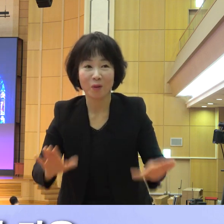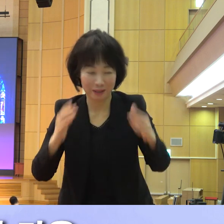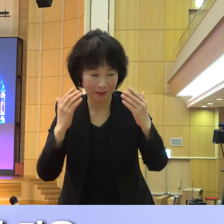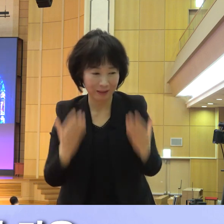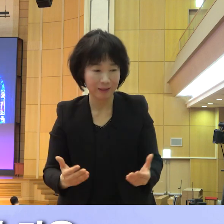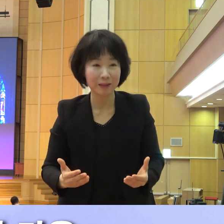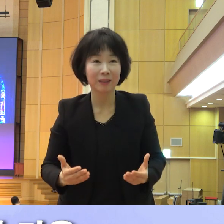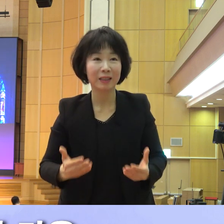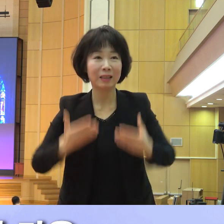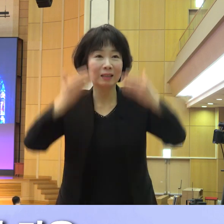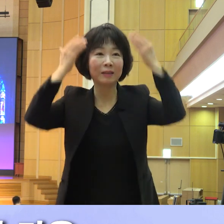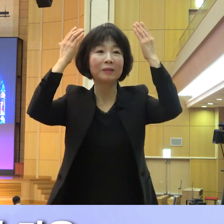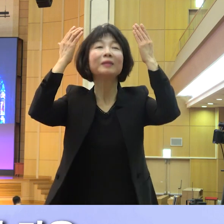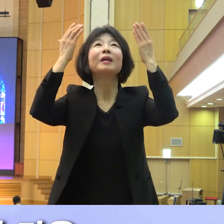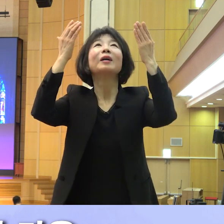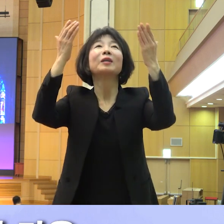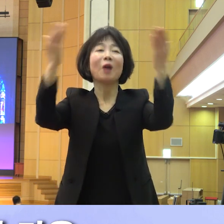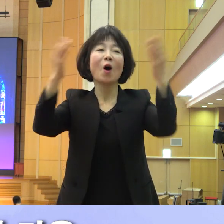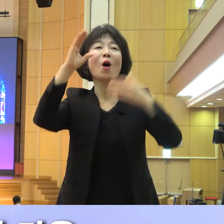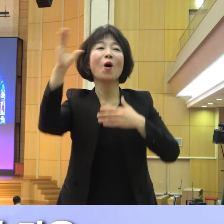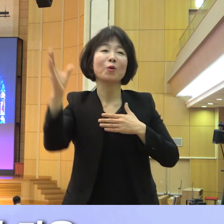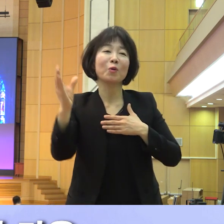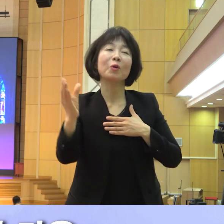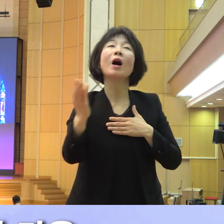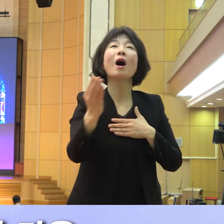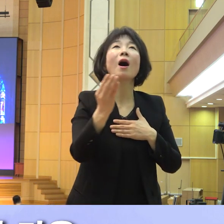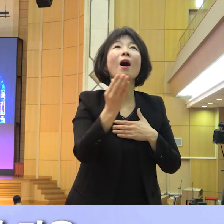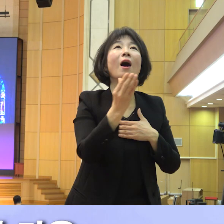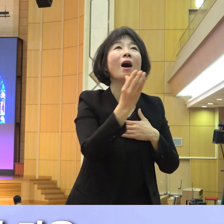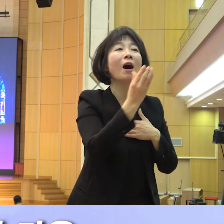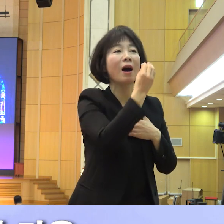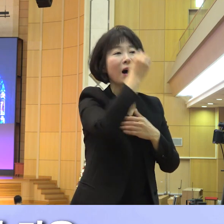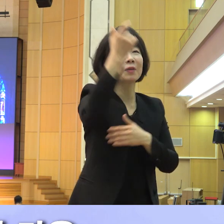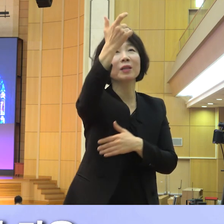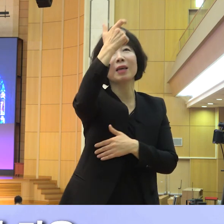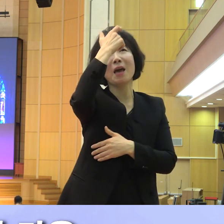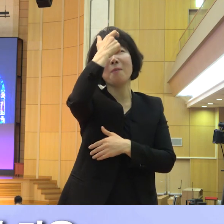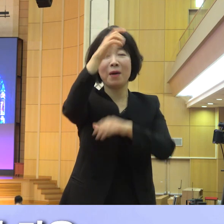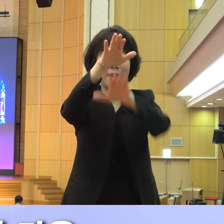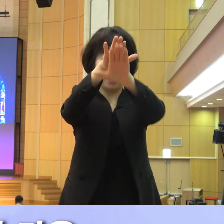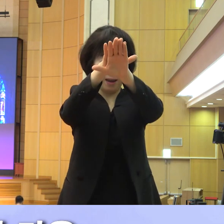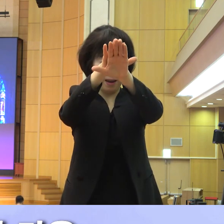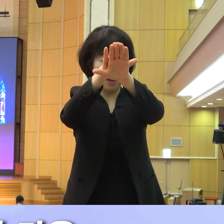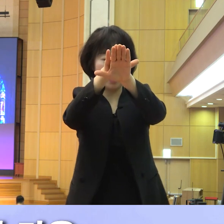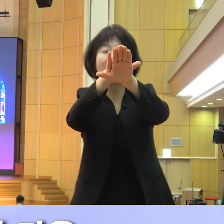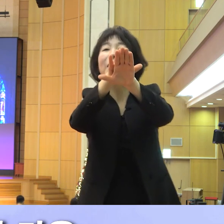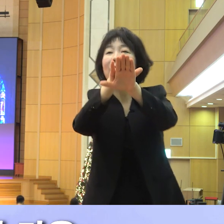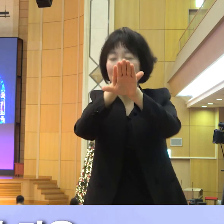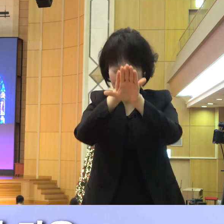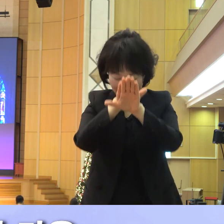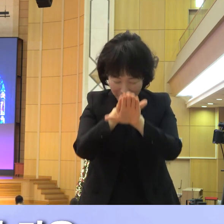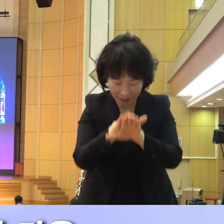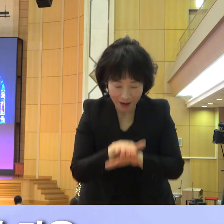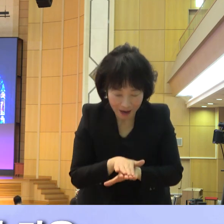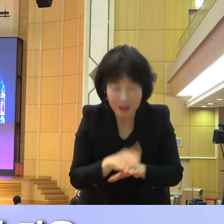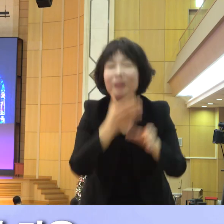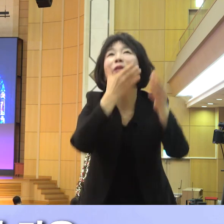오늘 드리는 거룩한 예배